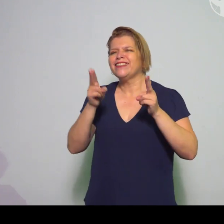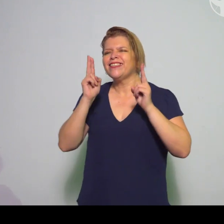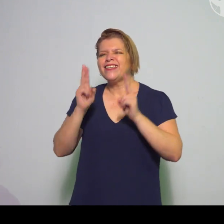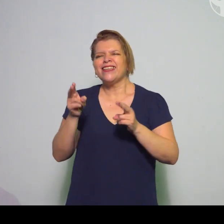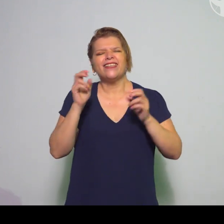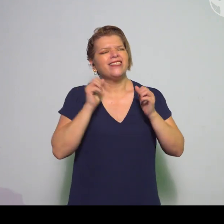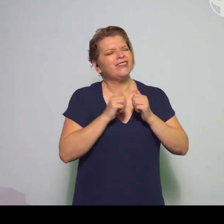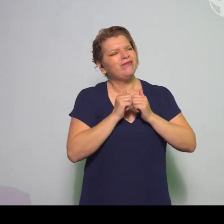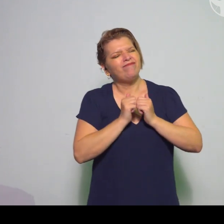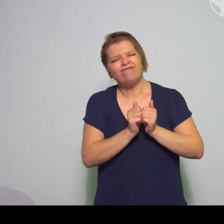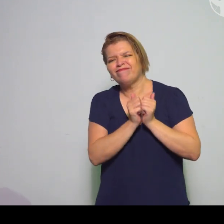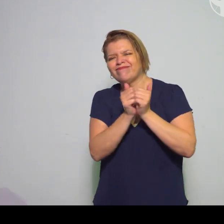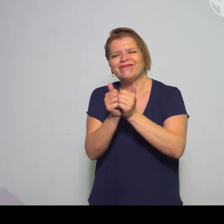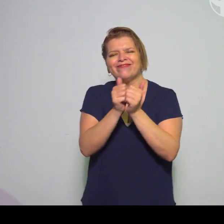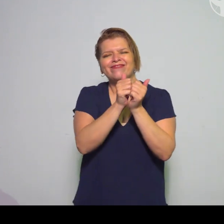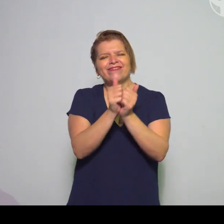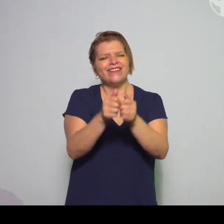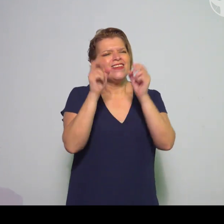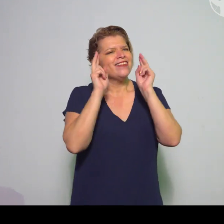Así eres tú.